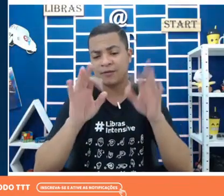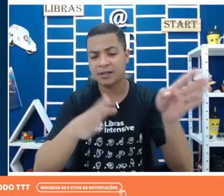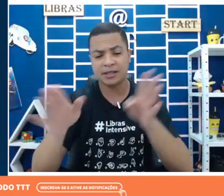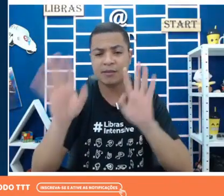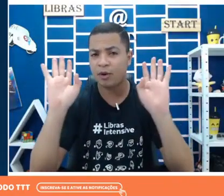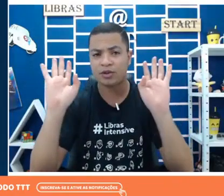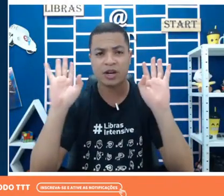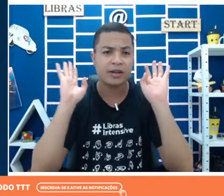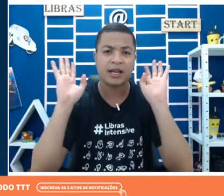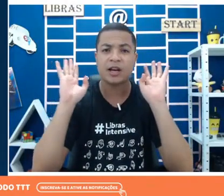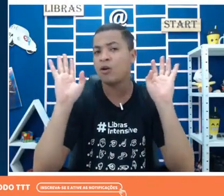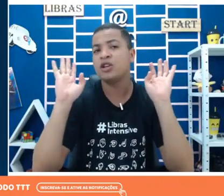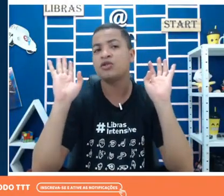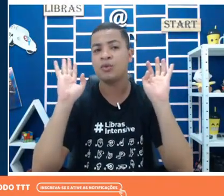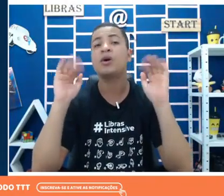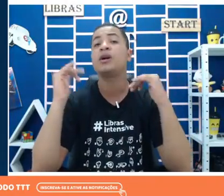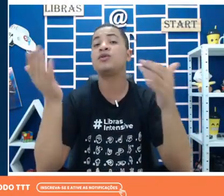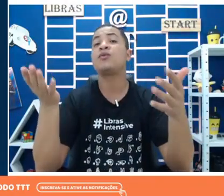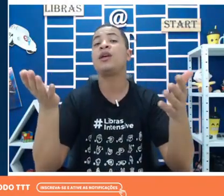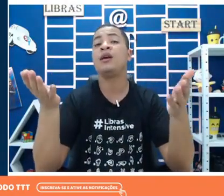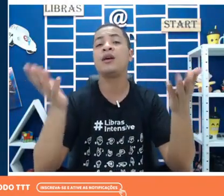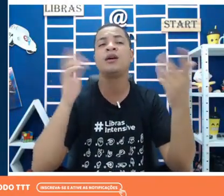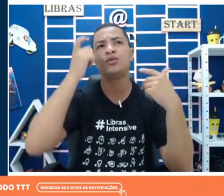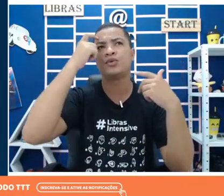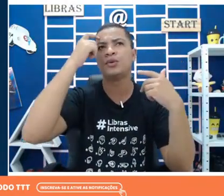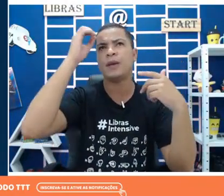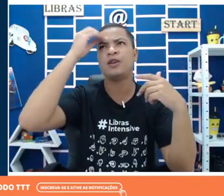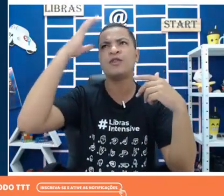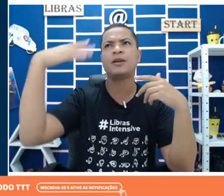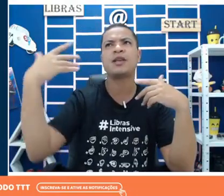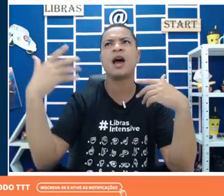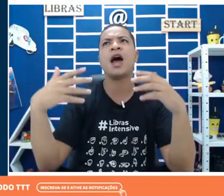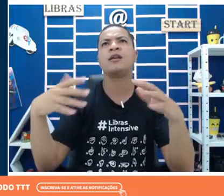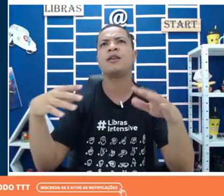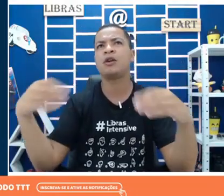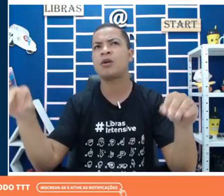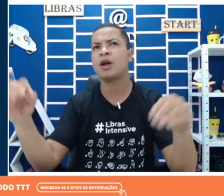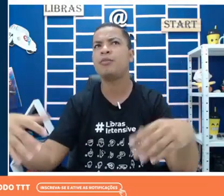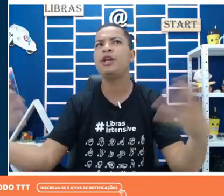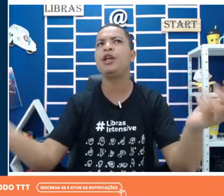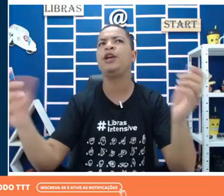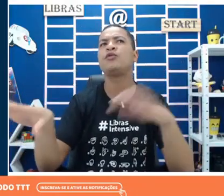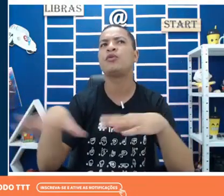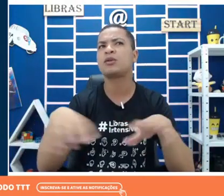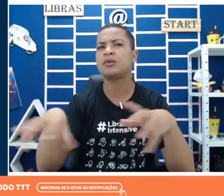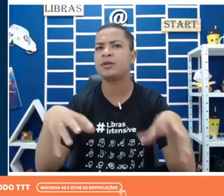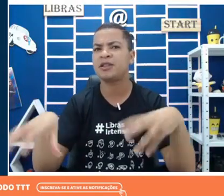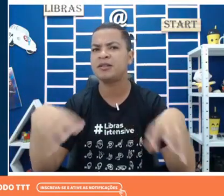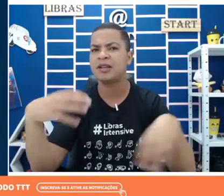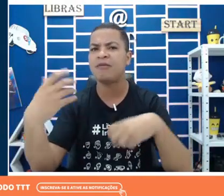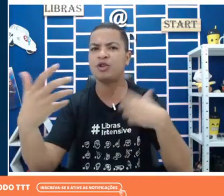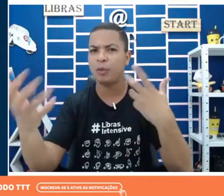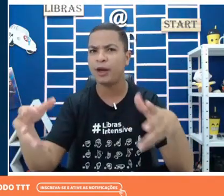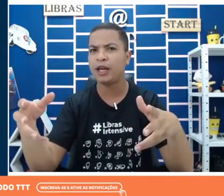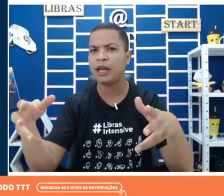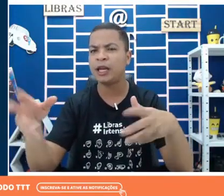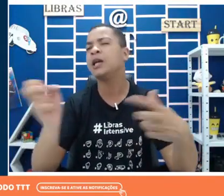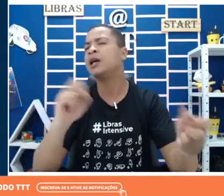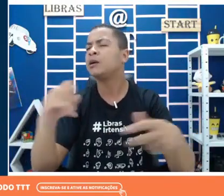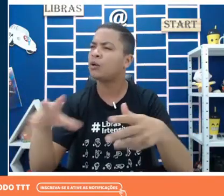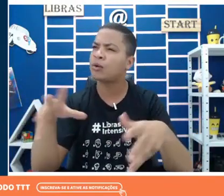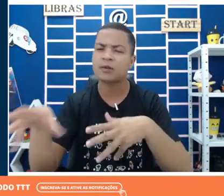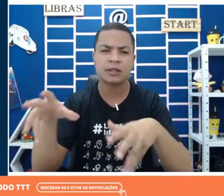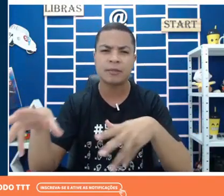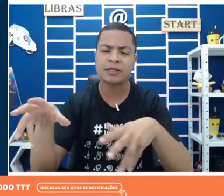sinais, você faz assim, pronto, já deu a entender que organizou. Organizou o quê? O surdo na mente vai pensar, deve ter colocado no paninho, colocou as coisas que precisava, tipo um piquenique,